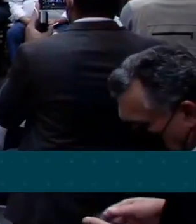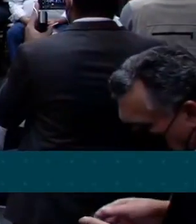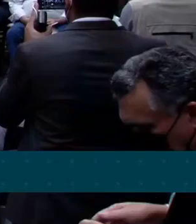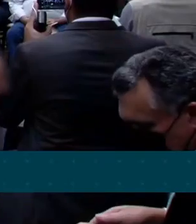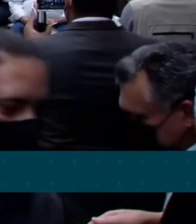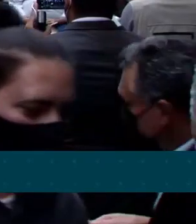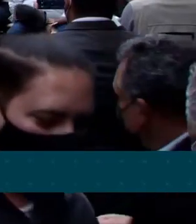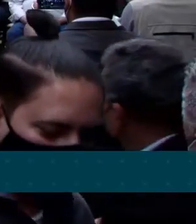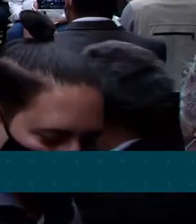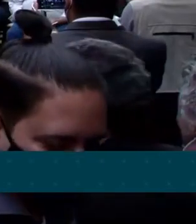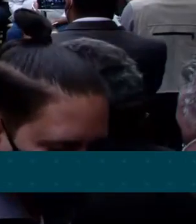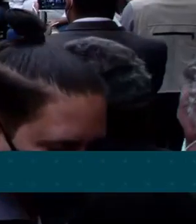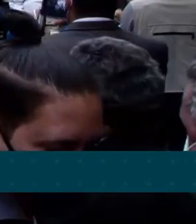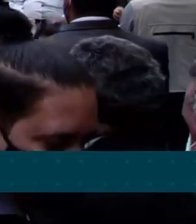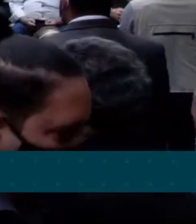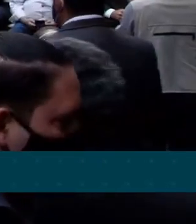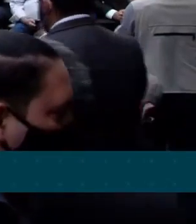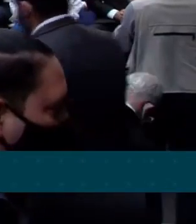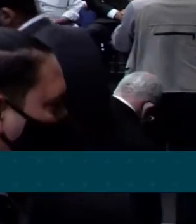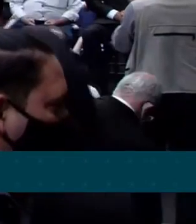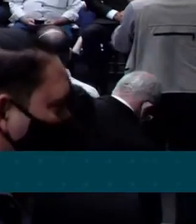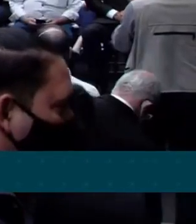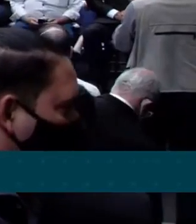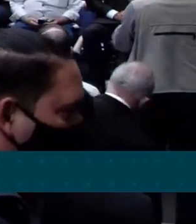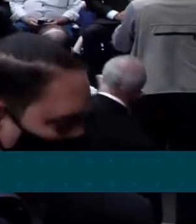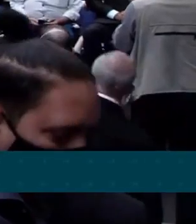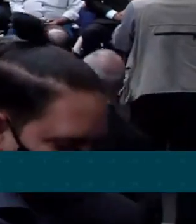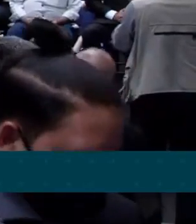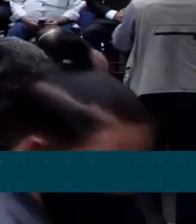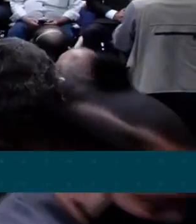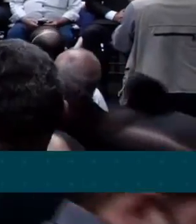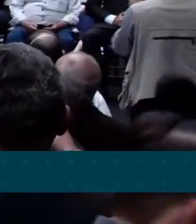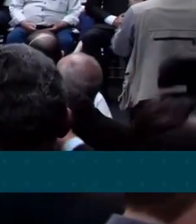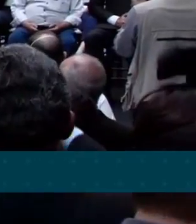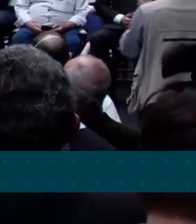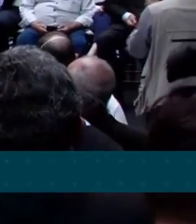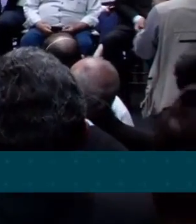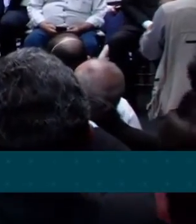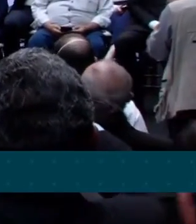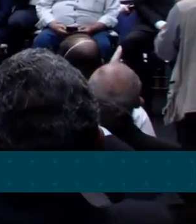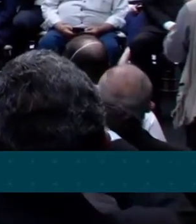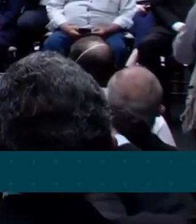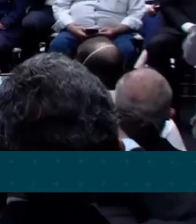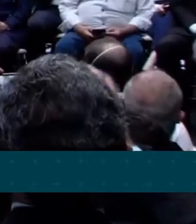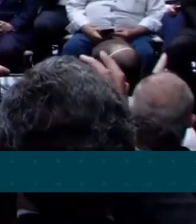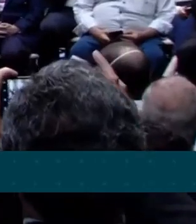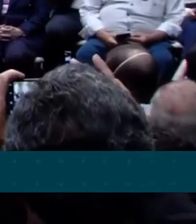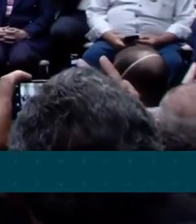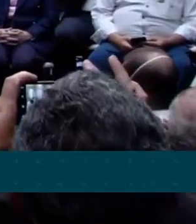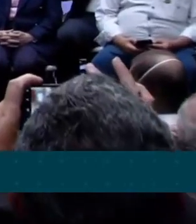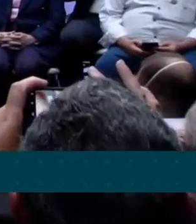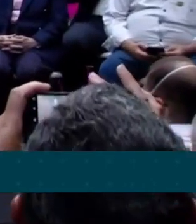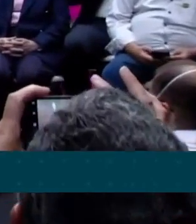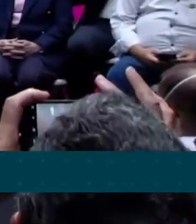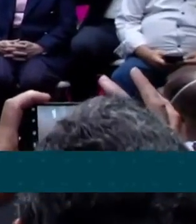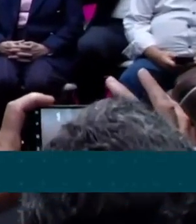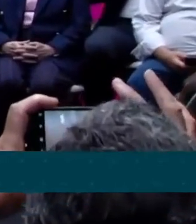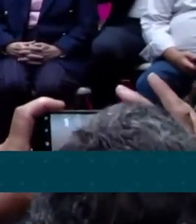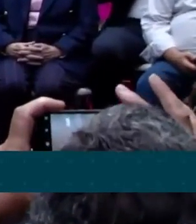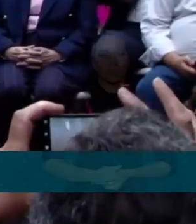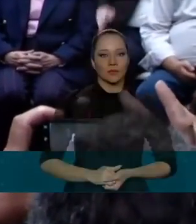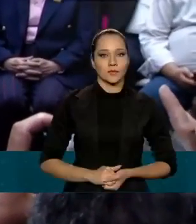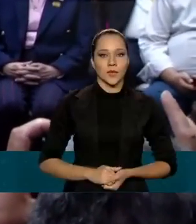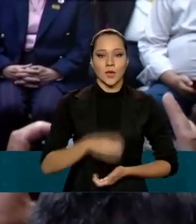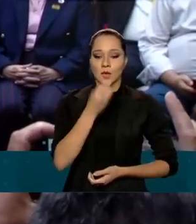Bom dia. Excelentíssimo senhor presidente da República, Jair Messias Bolsonaro. Excelentíssima